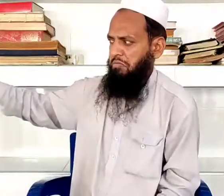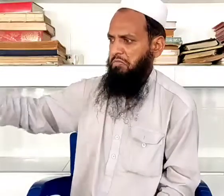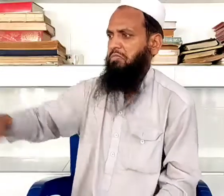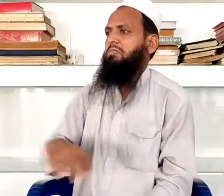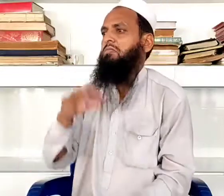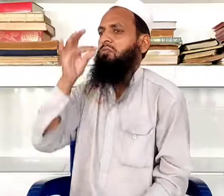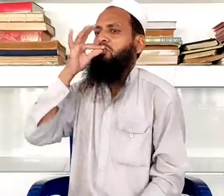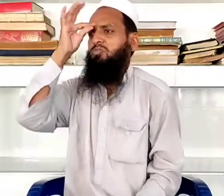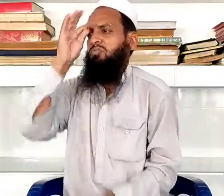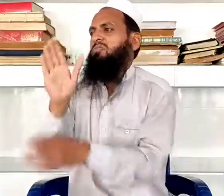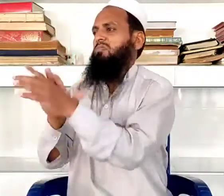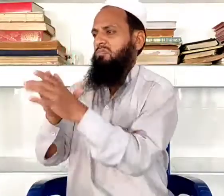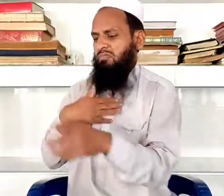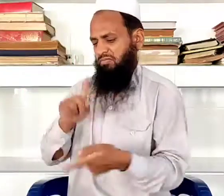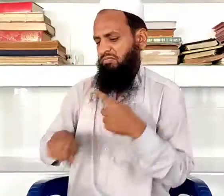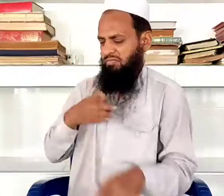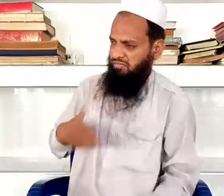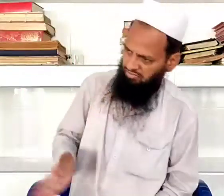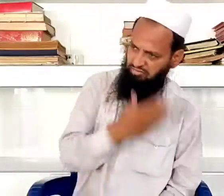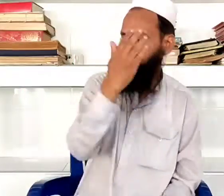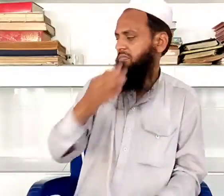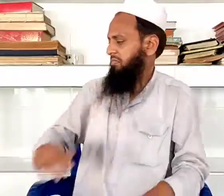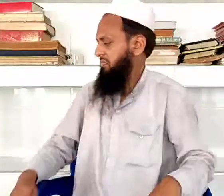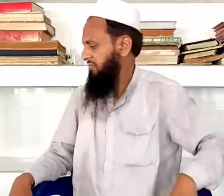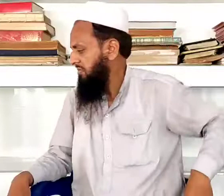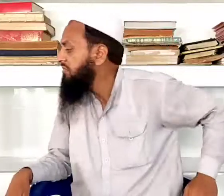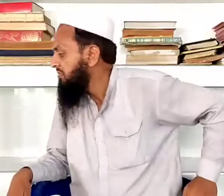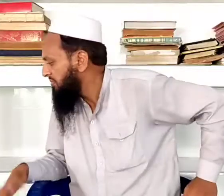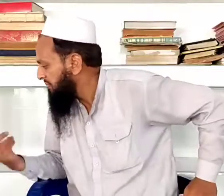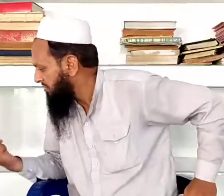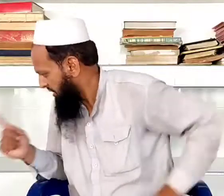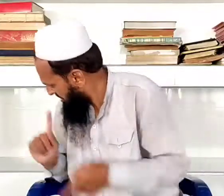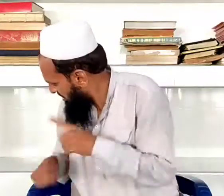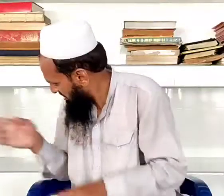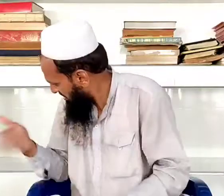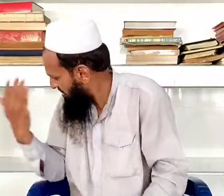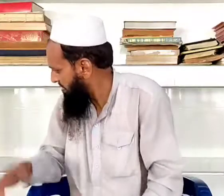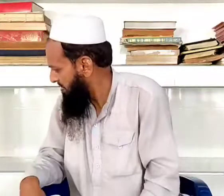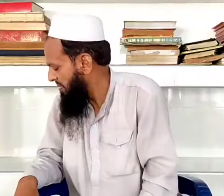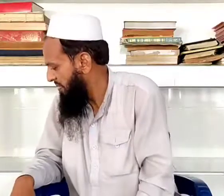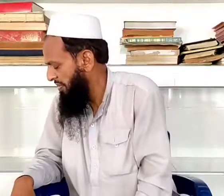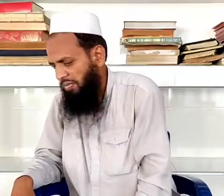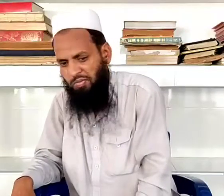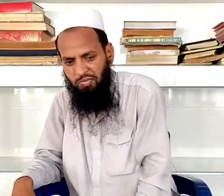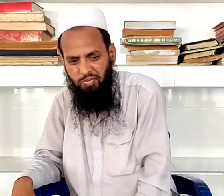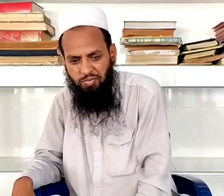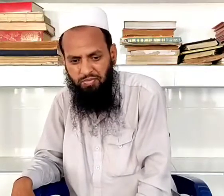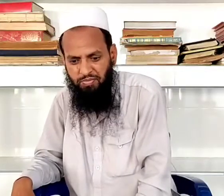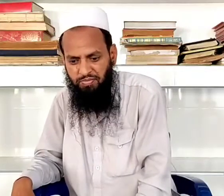نال تبوک کی جنگ کے اندر لے جایا جائے لیکن نبی کریم صلی اللہ علیہ وسلم فرمایا نے علی مدینہ